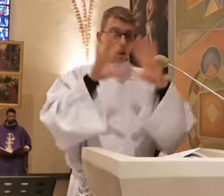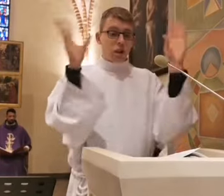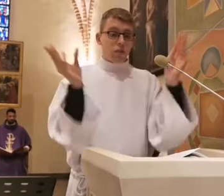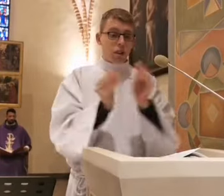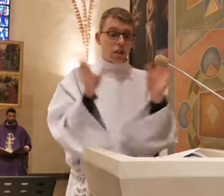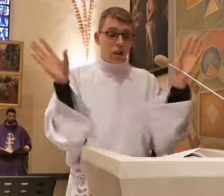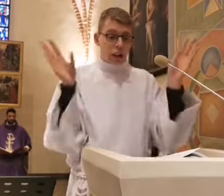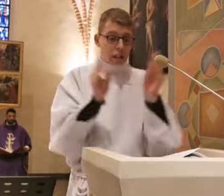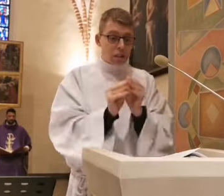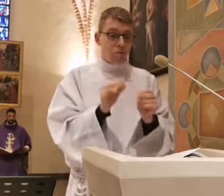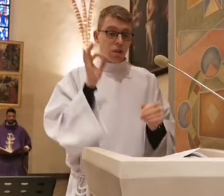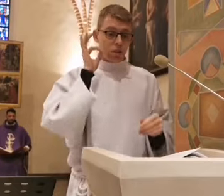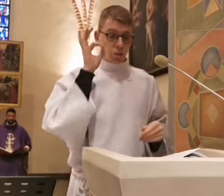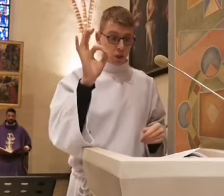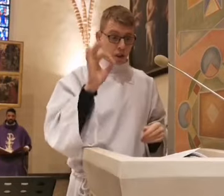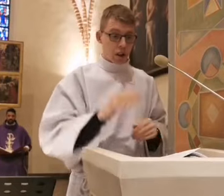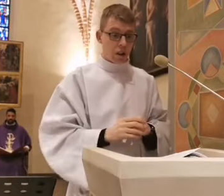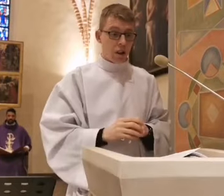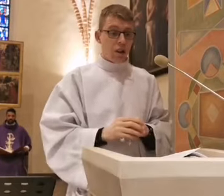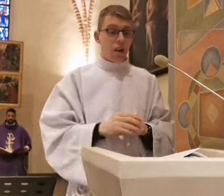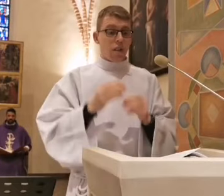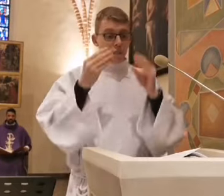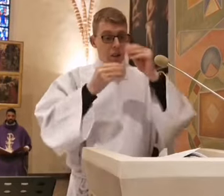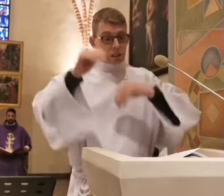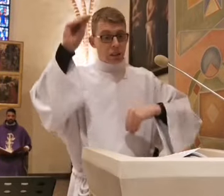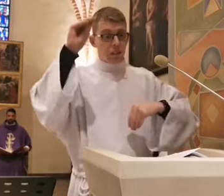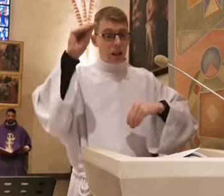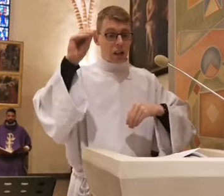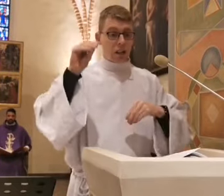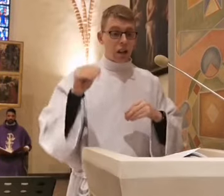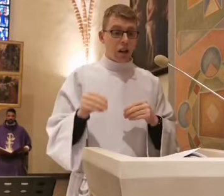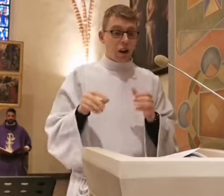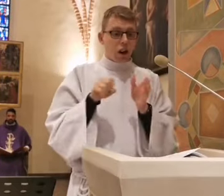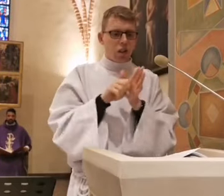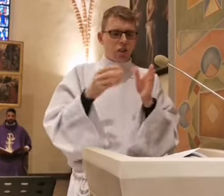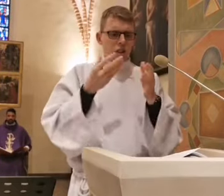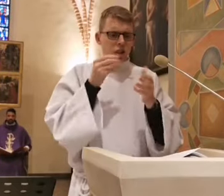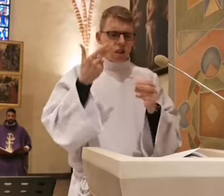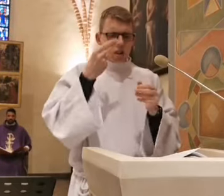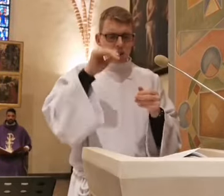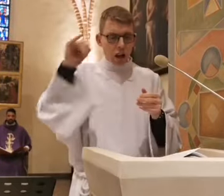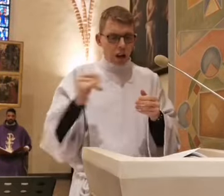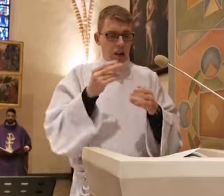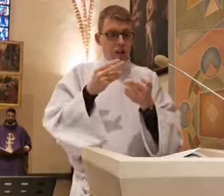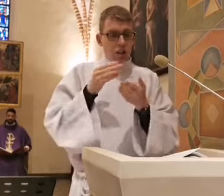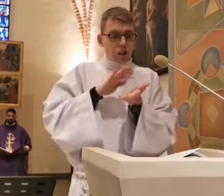prawdziwe, wszystkie razem słuszne. Więcej warte od